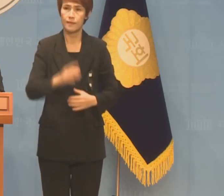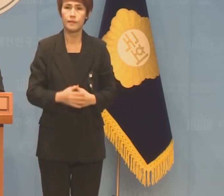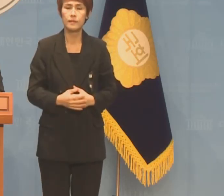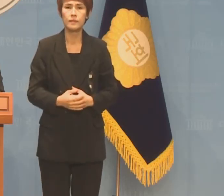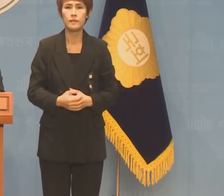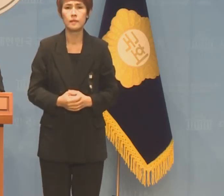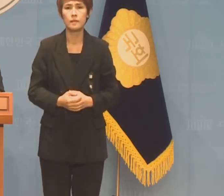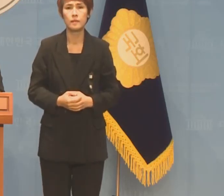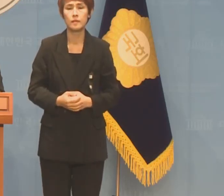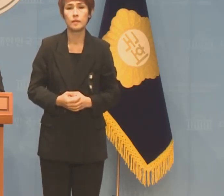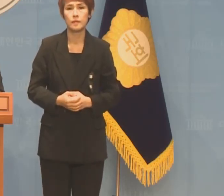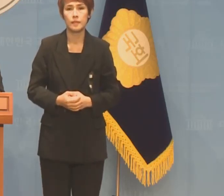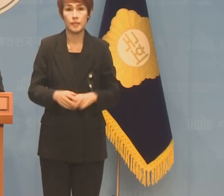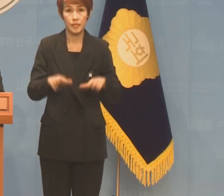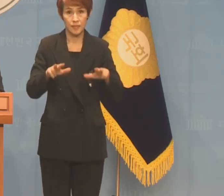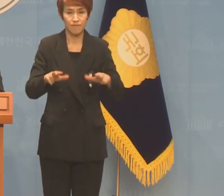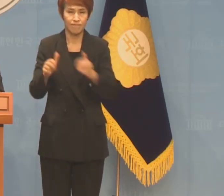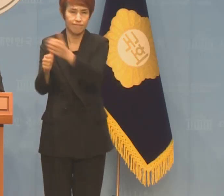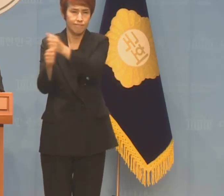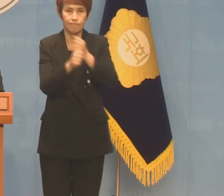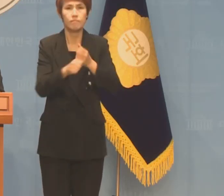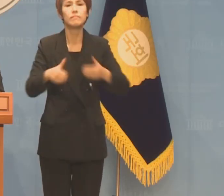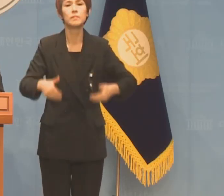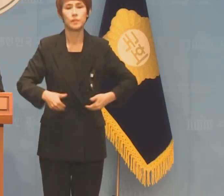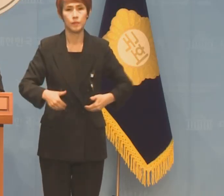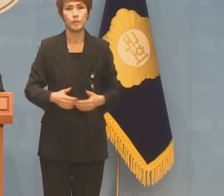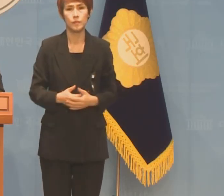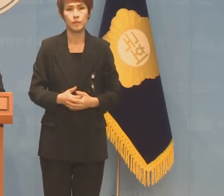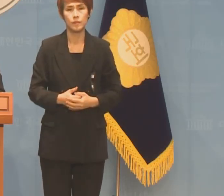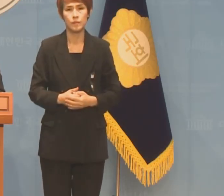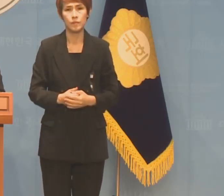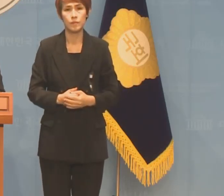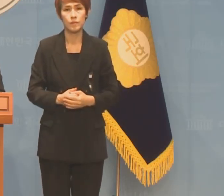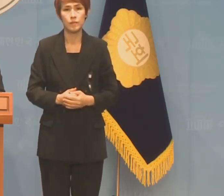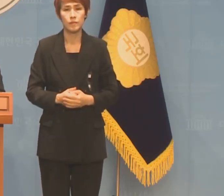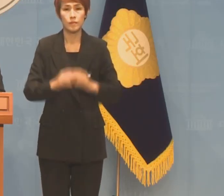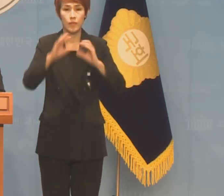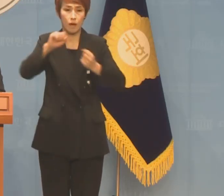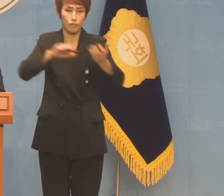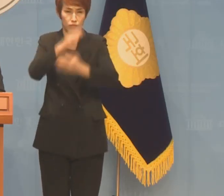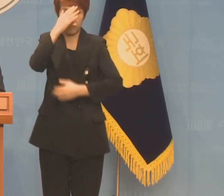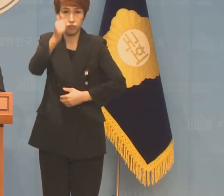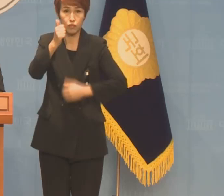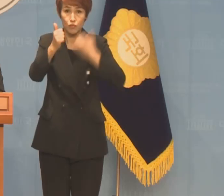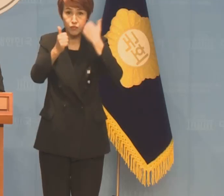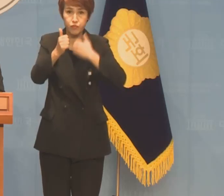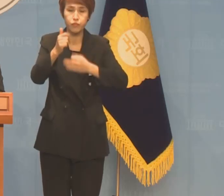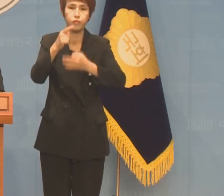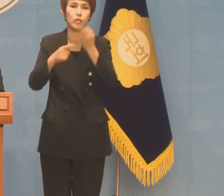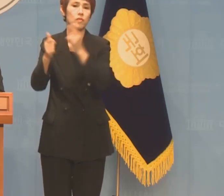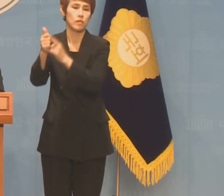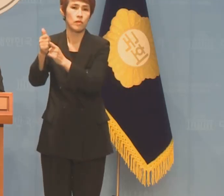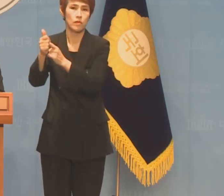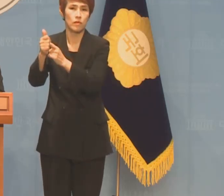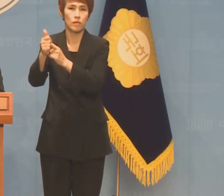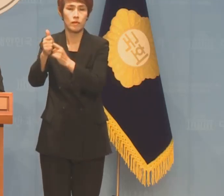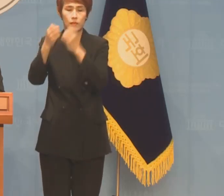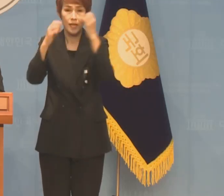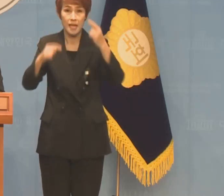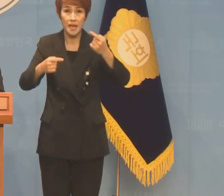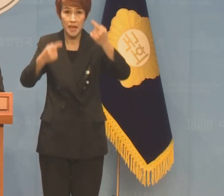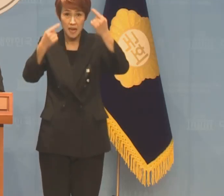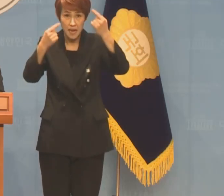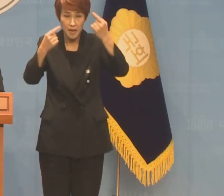됩니다. 당장 체포해야 합니다. 내란 우두머리 윤석열이 새해 첫날부터 편지로